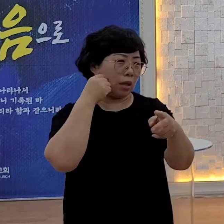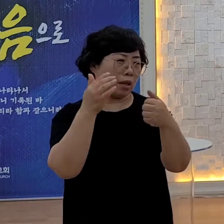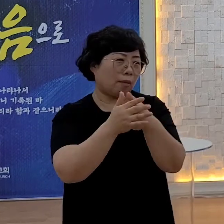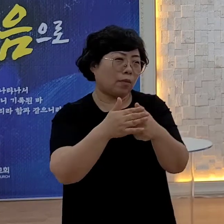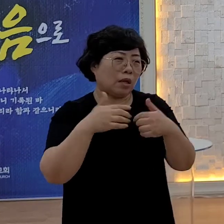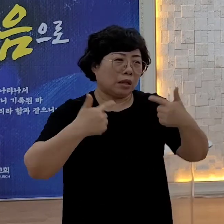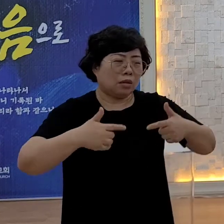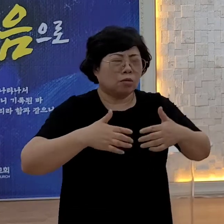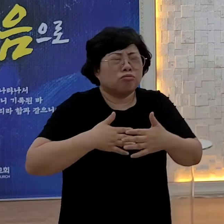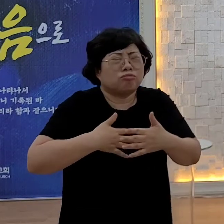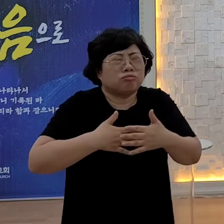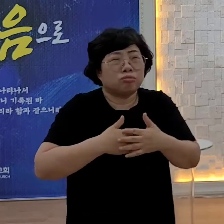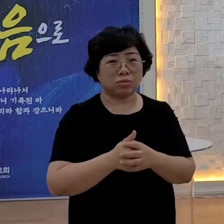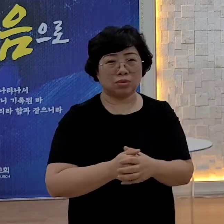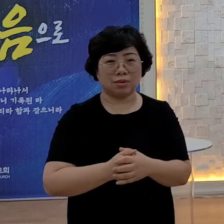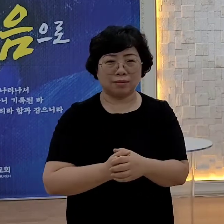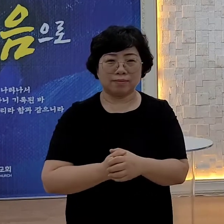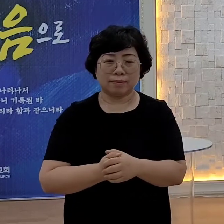대해서 설명하면서